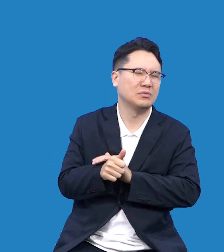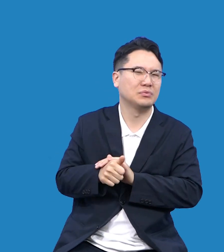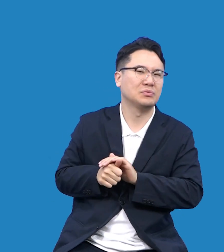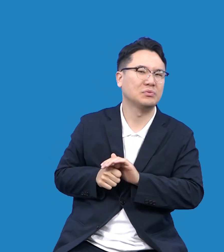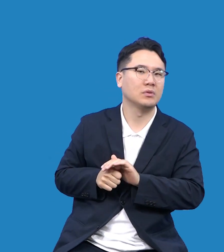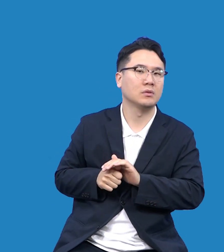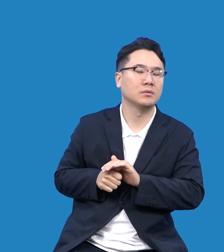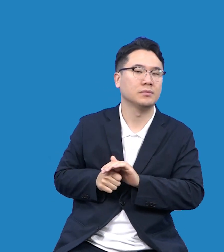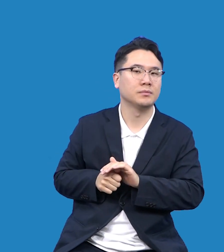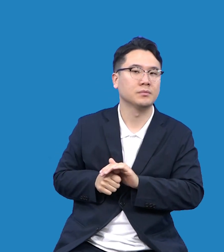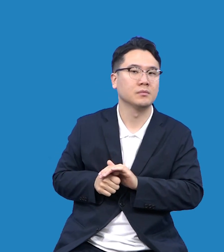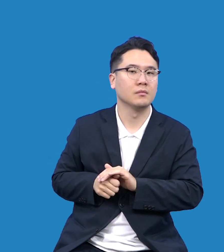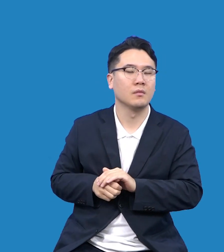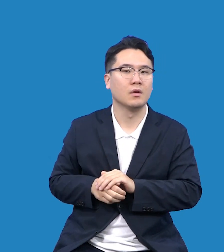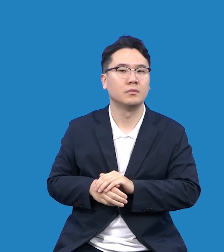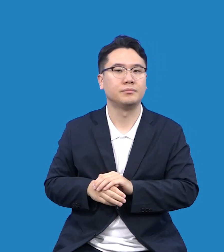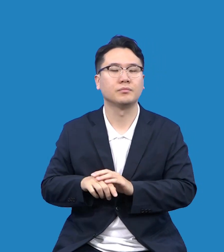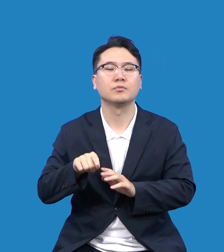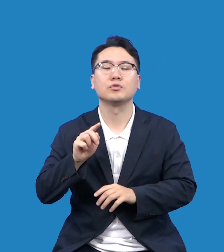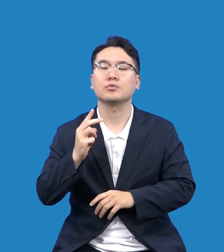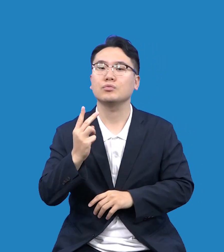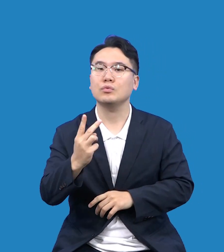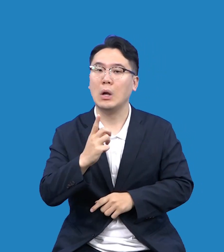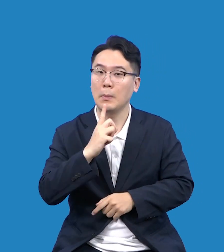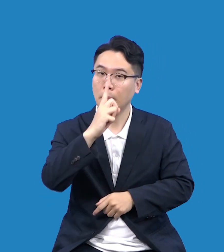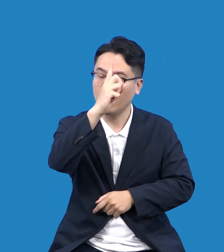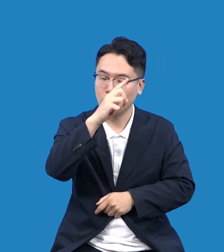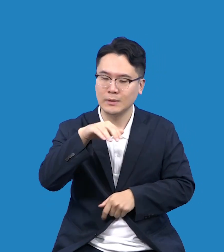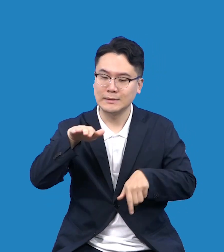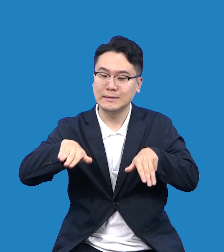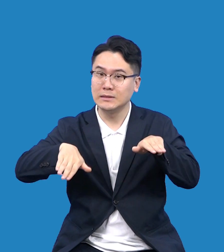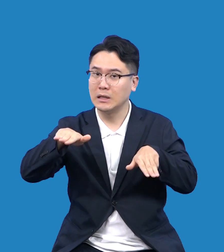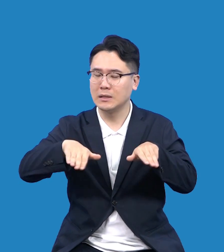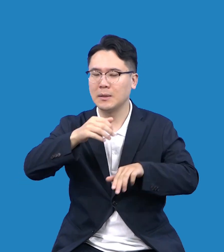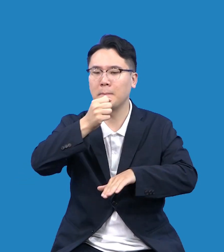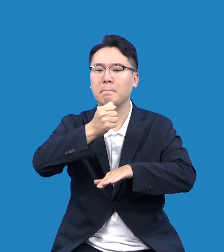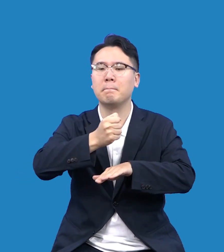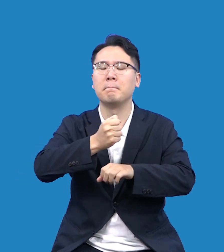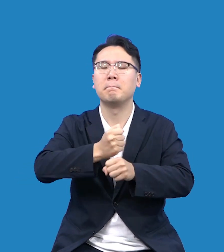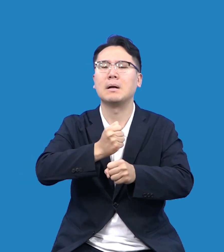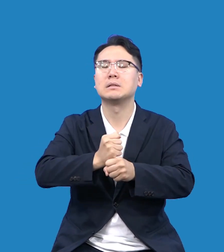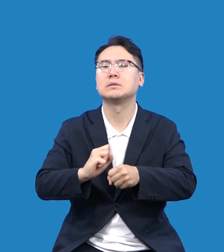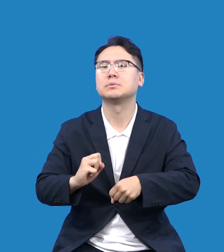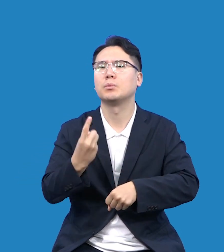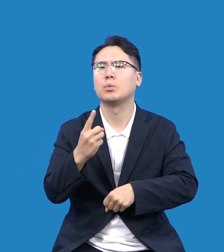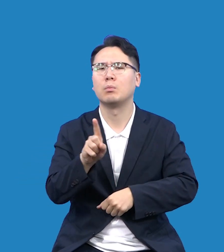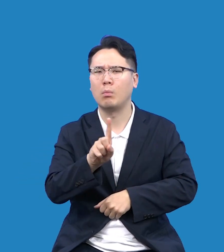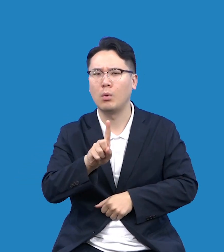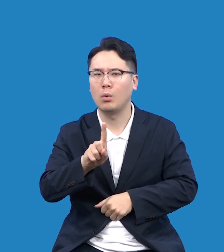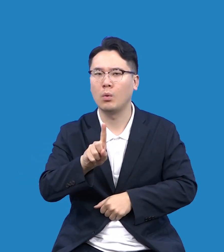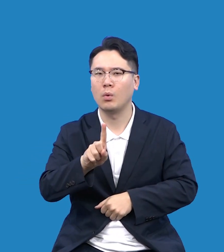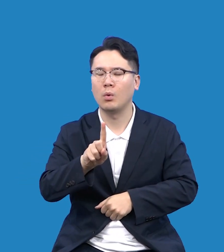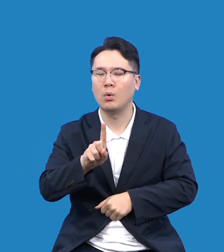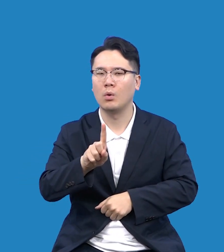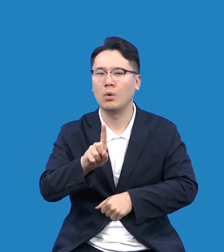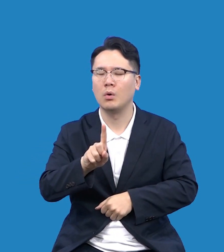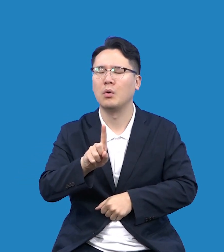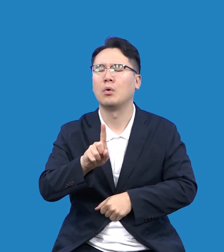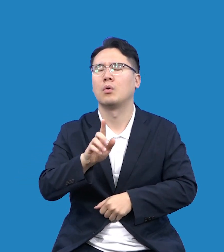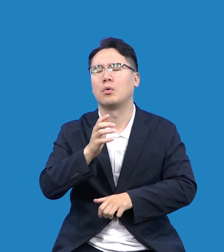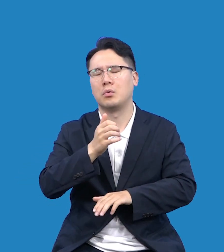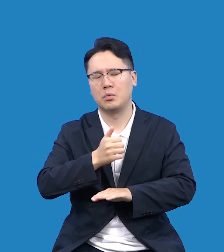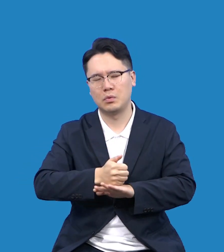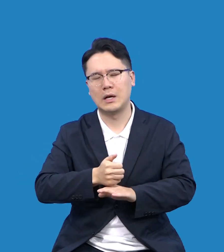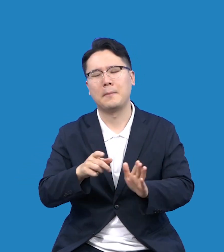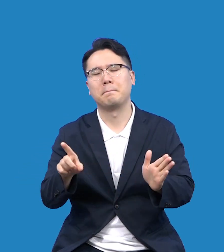이 두 그룹의 보고의 차이를 만든 것은 무엇이었을까요? 결론부터 말씀드리면 믿음입니다.